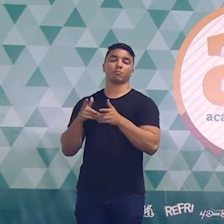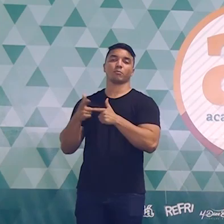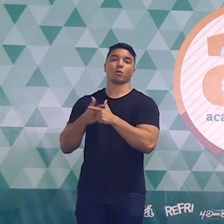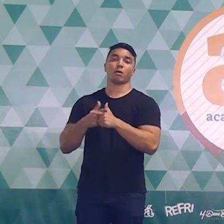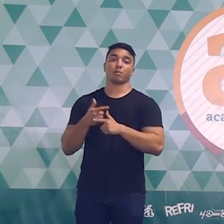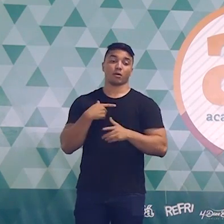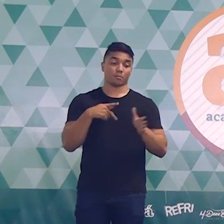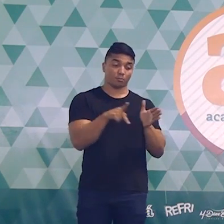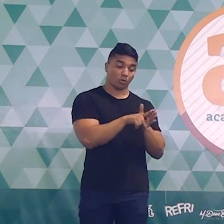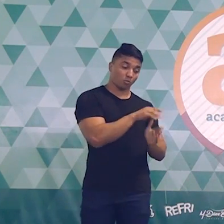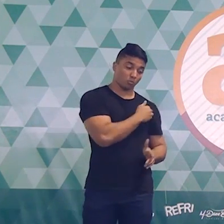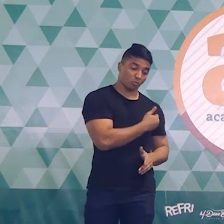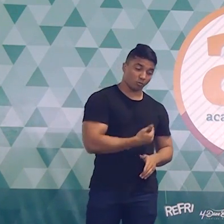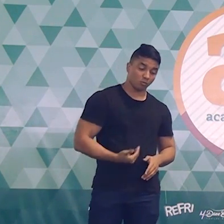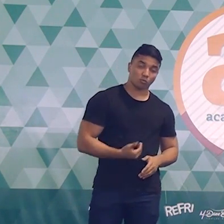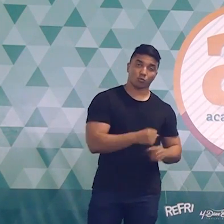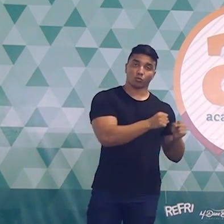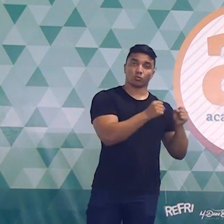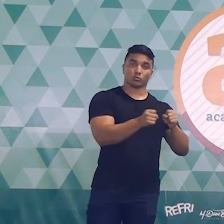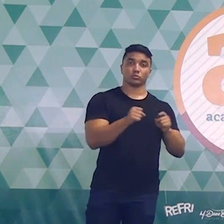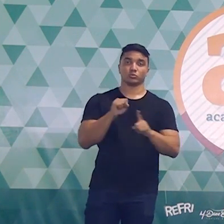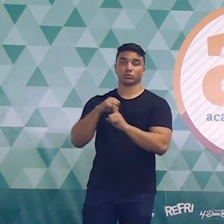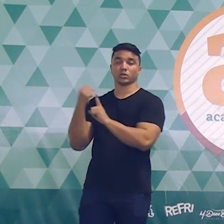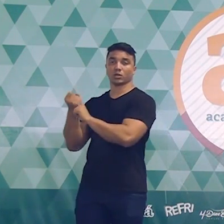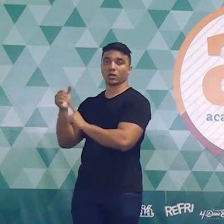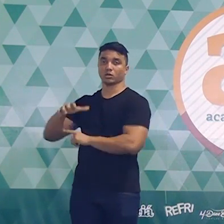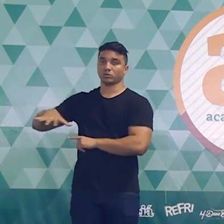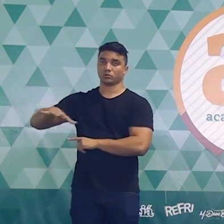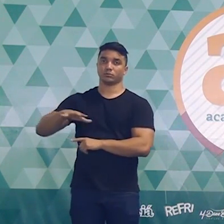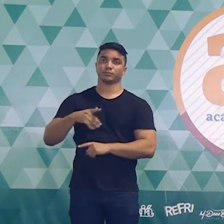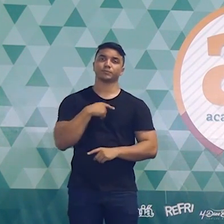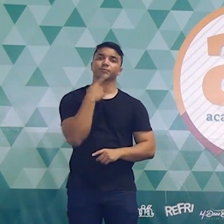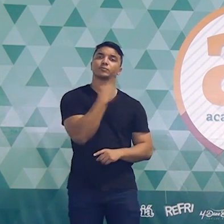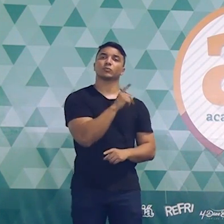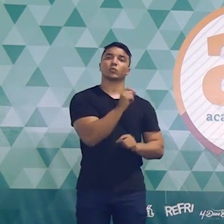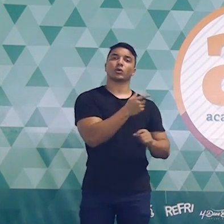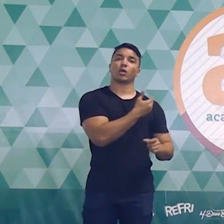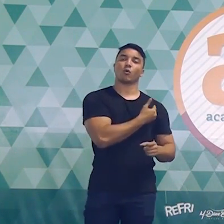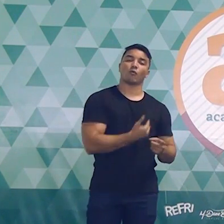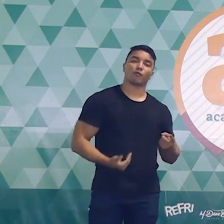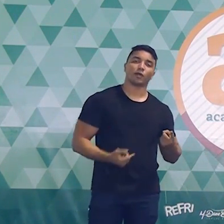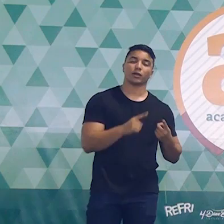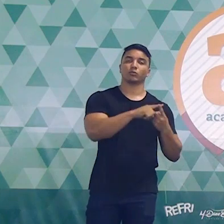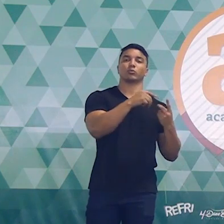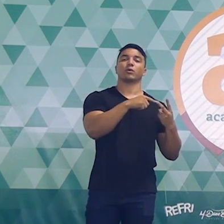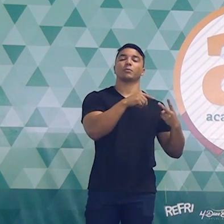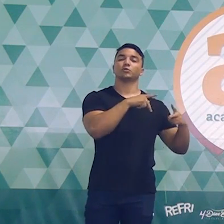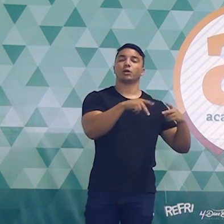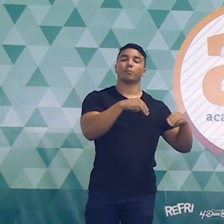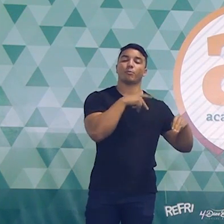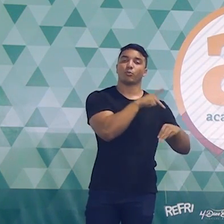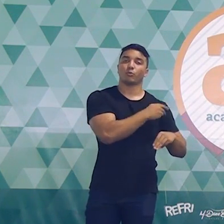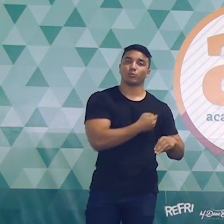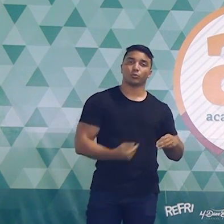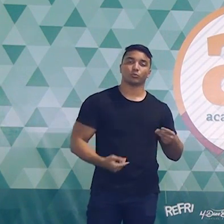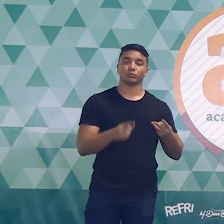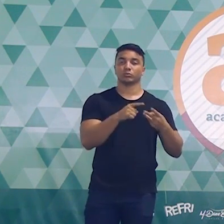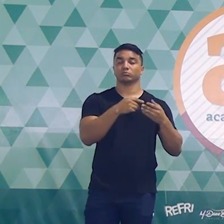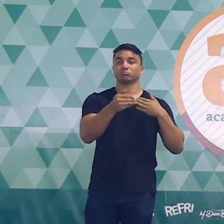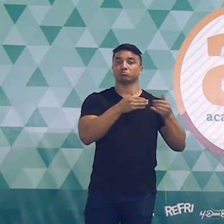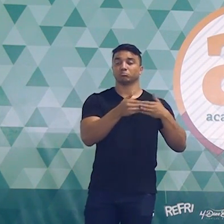Poder público, sociedade civil. Dentro do poder público, governo, ministério público, algum ministério